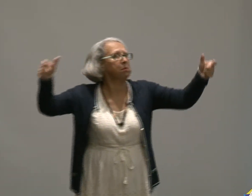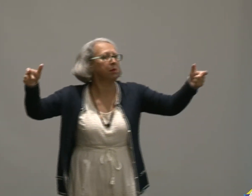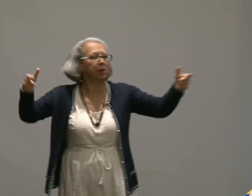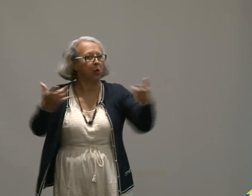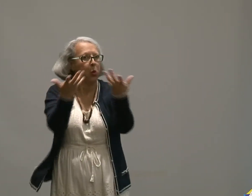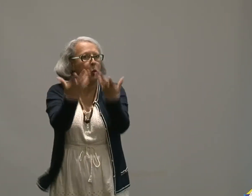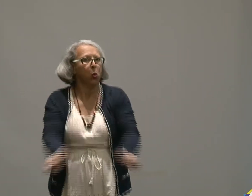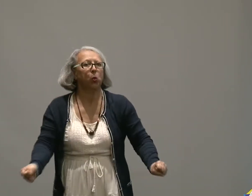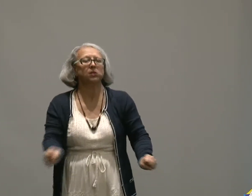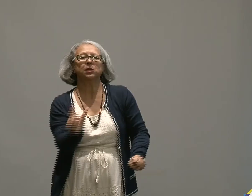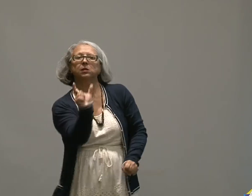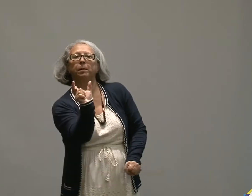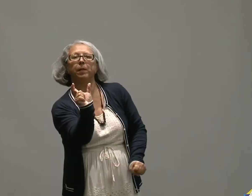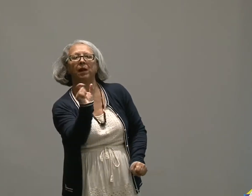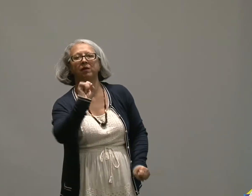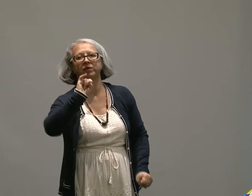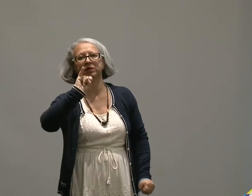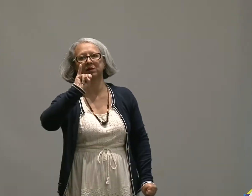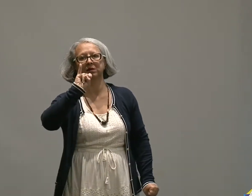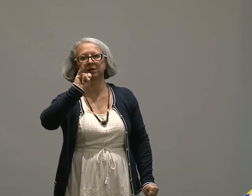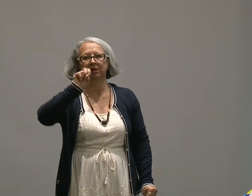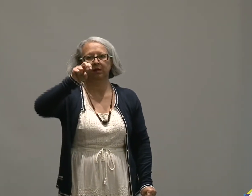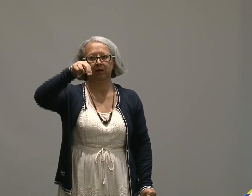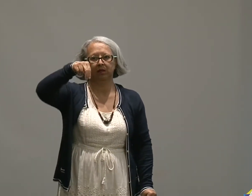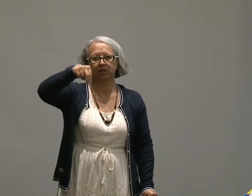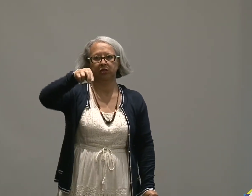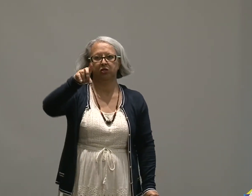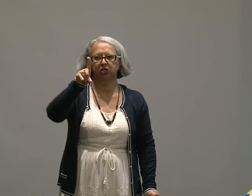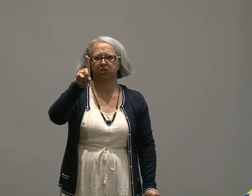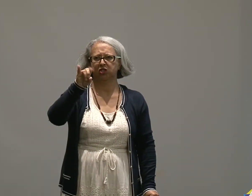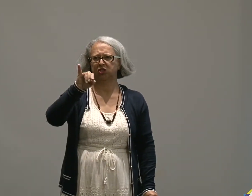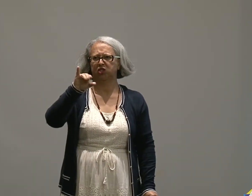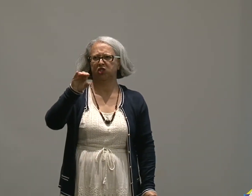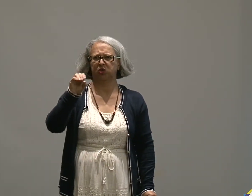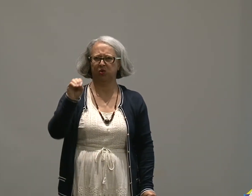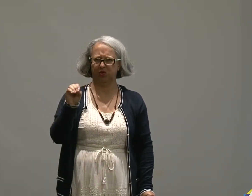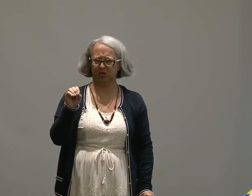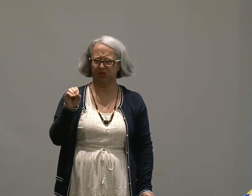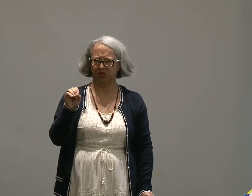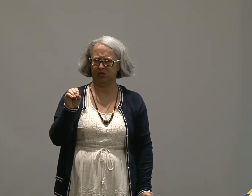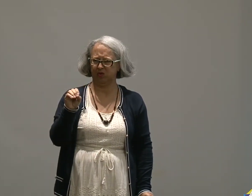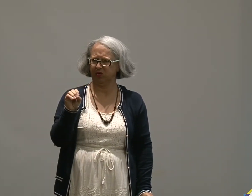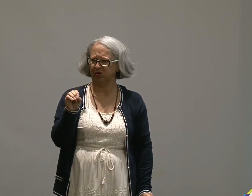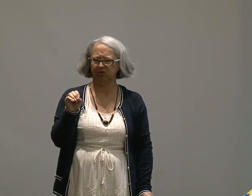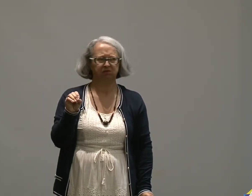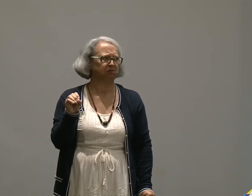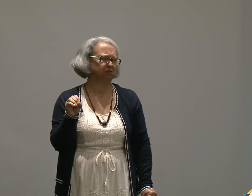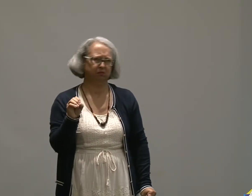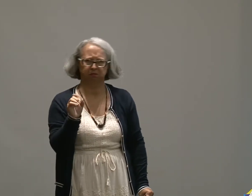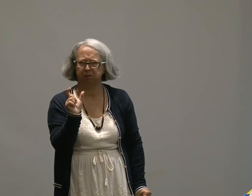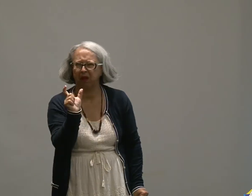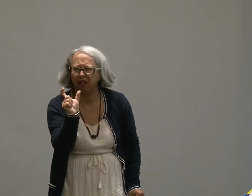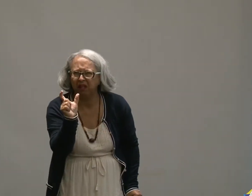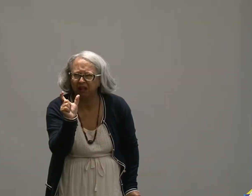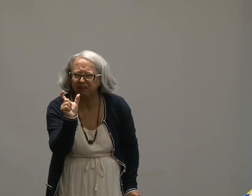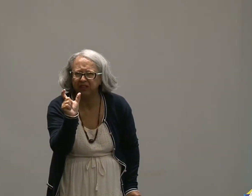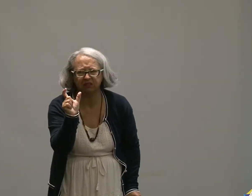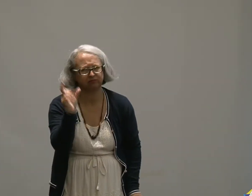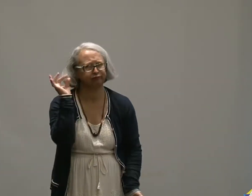Enfim. A maioria não se reconhece com esse termo índio. Essa